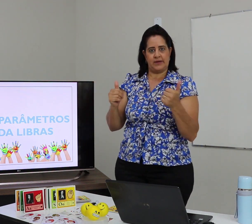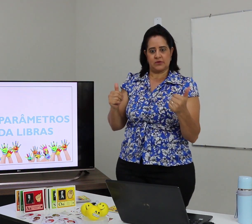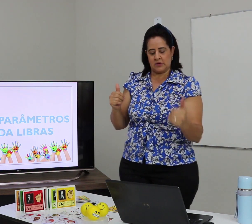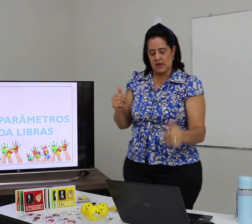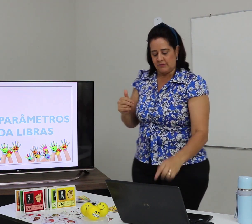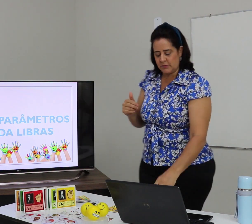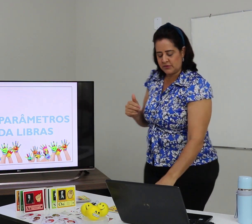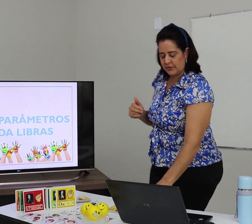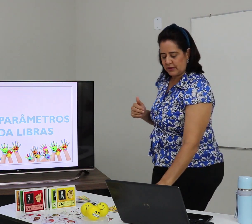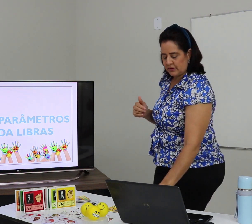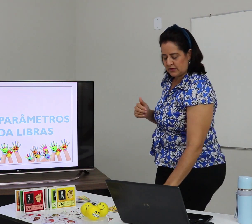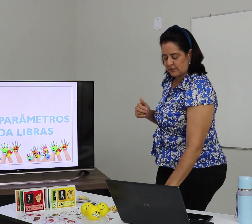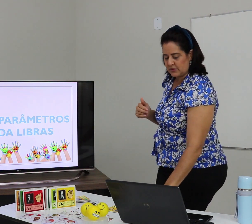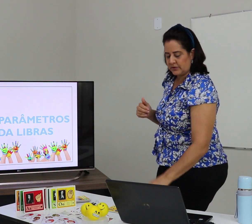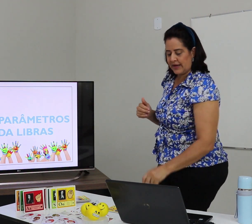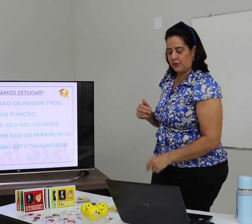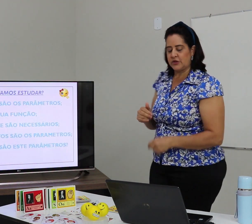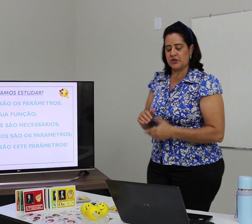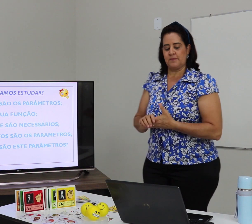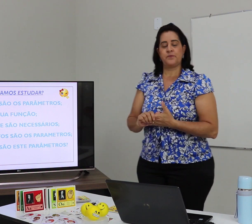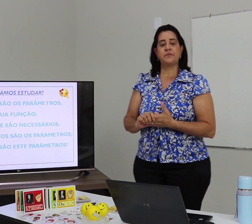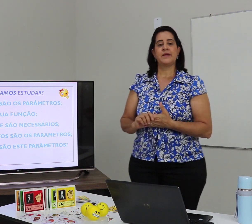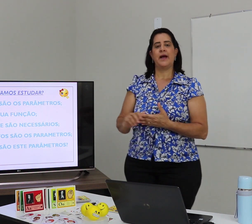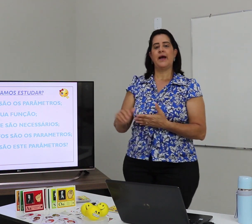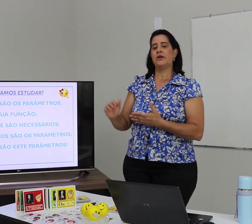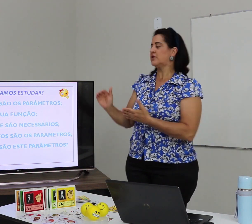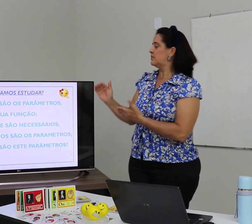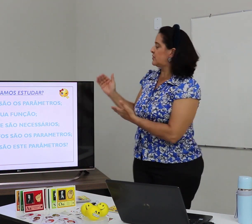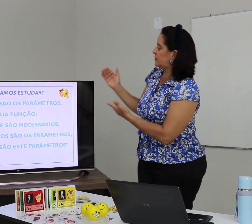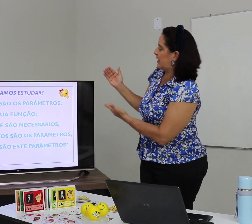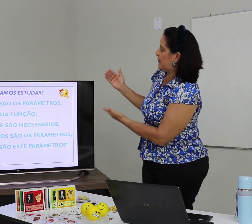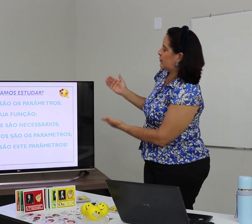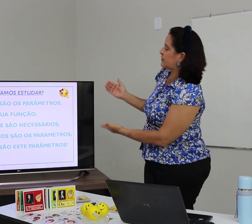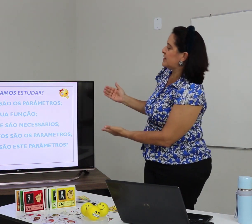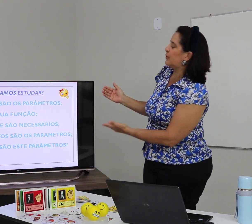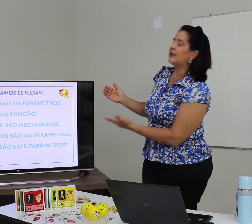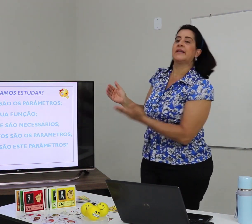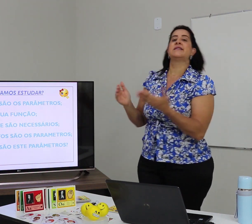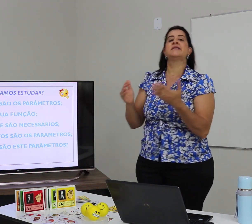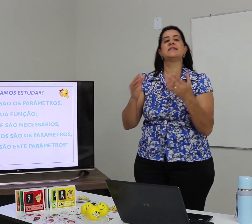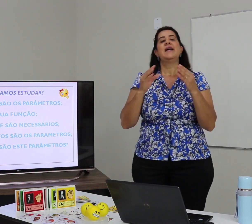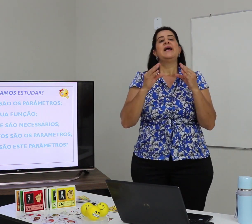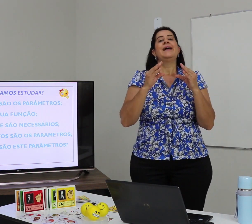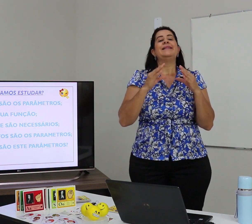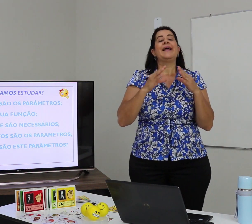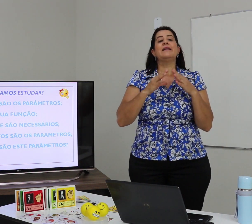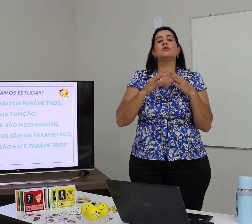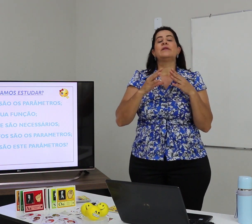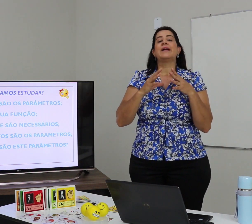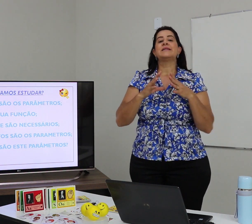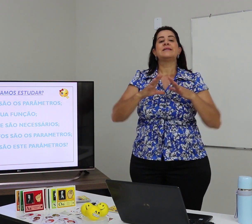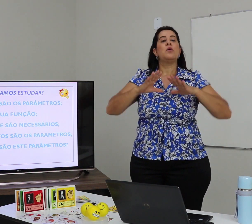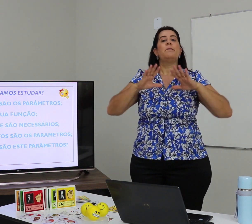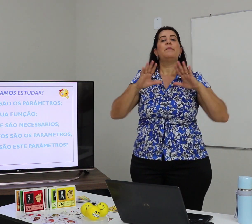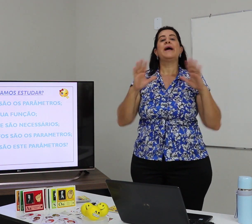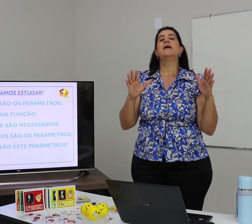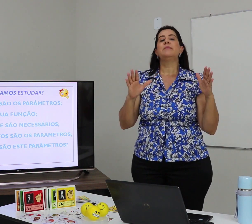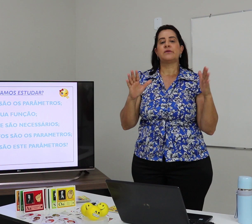construídos. Vamos ver o que nós vamos estudar hoje? Nós vamos estudar pontos importantes dentro da questão parâmetros